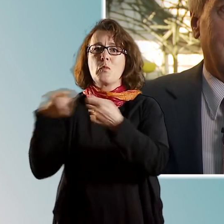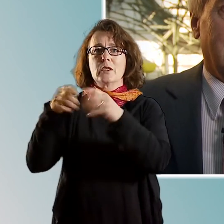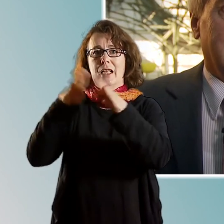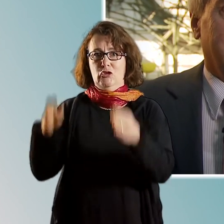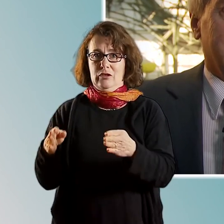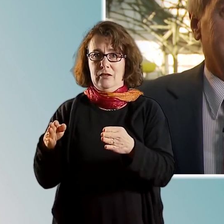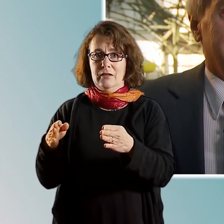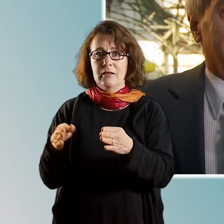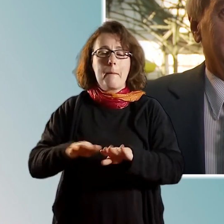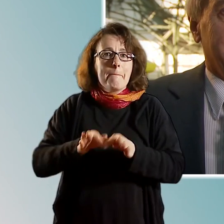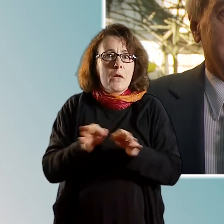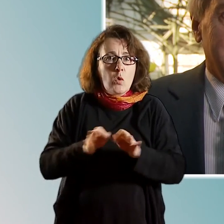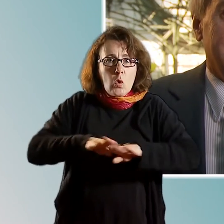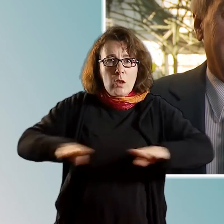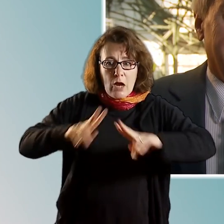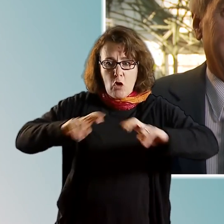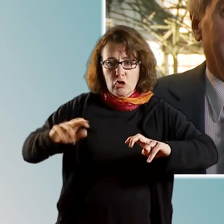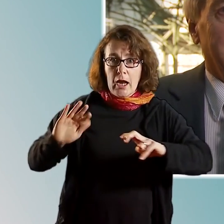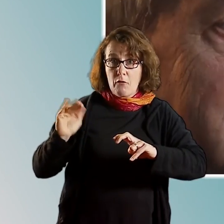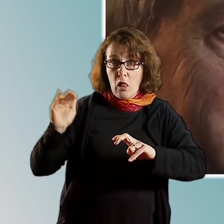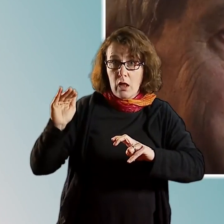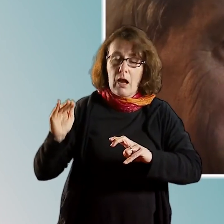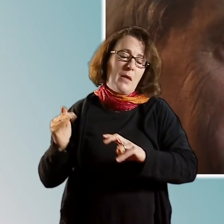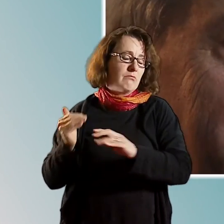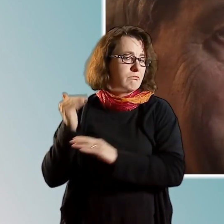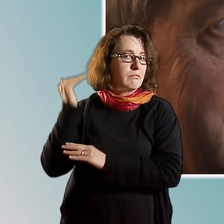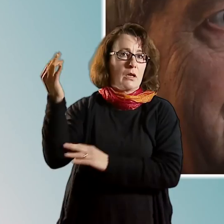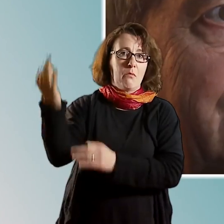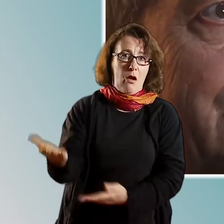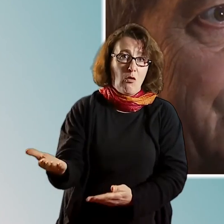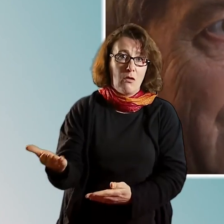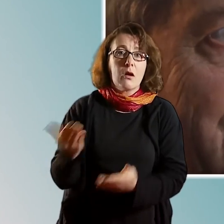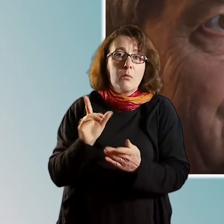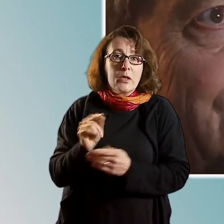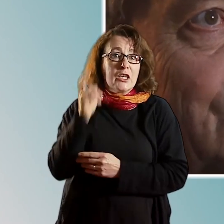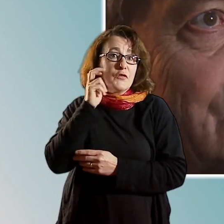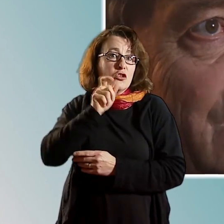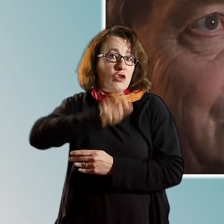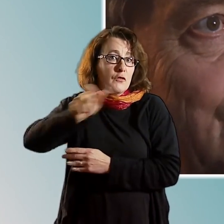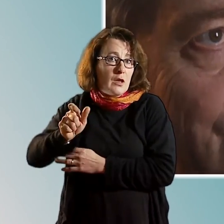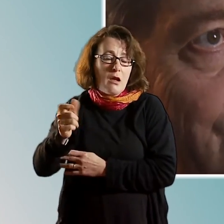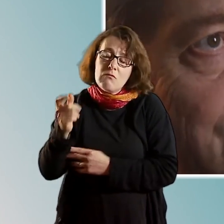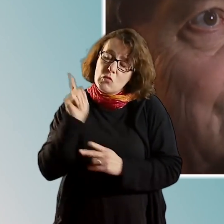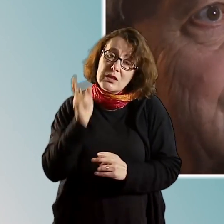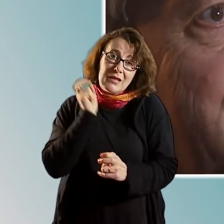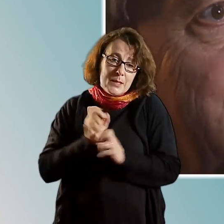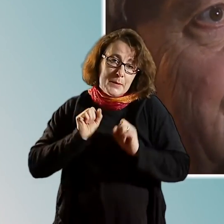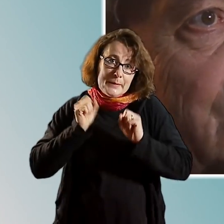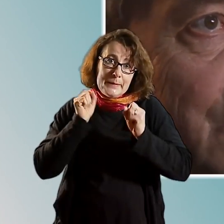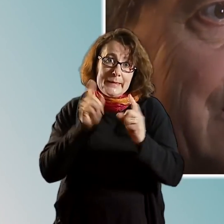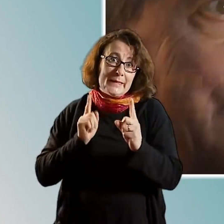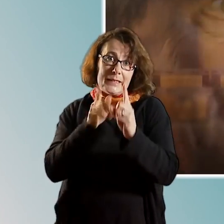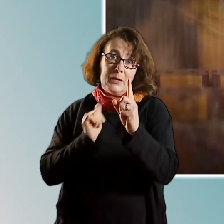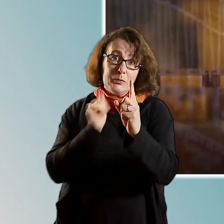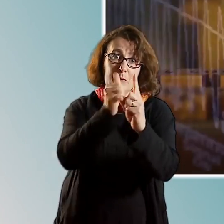meteorologischen Grundlagenforschung sind oft sehr, sehr langwierig. Also die Wissenschaftler müssen hartnäckig sein und dort trotzdem